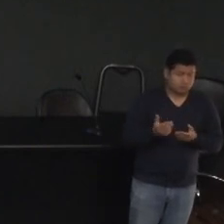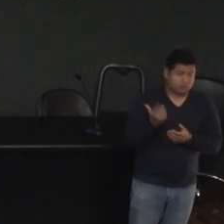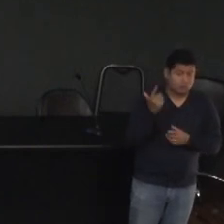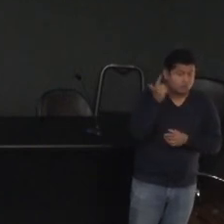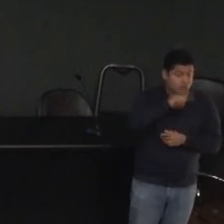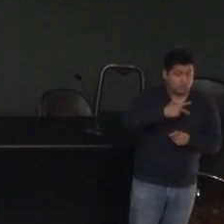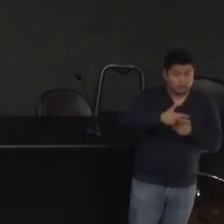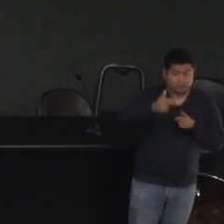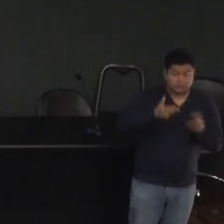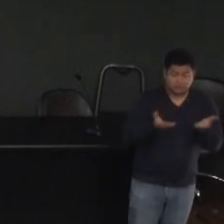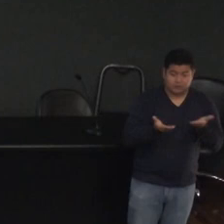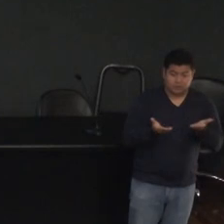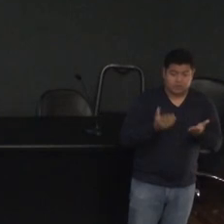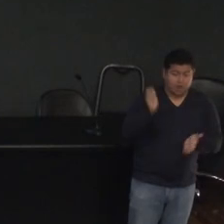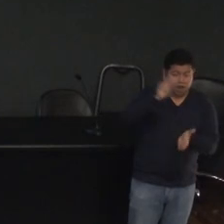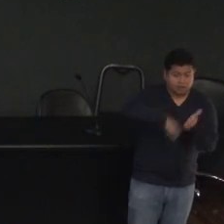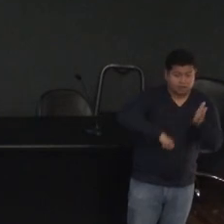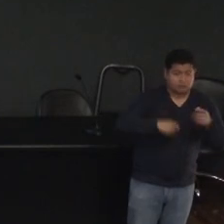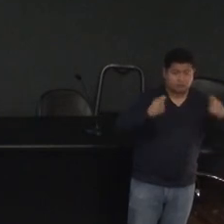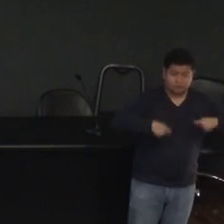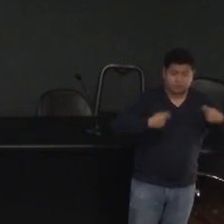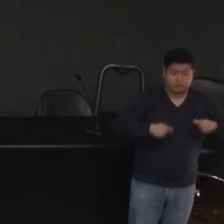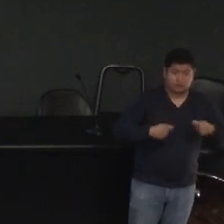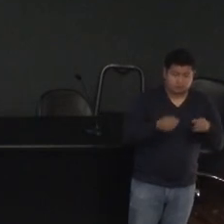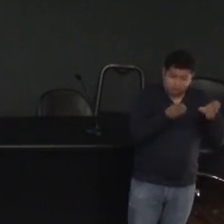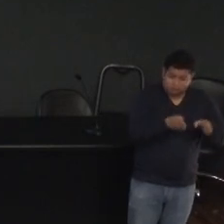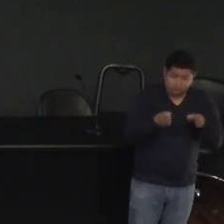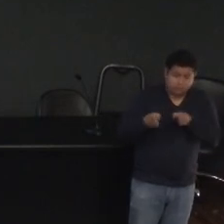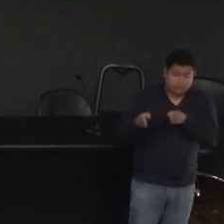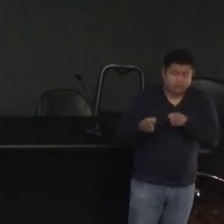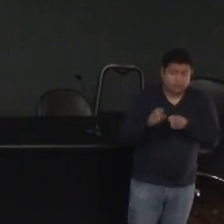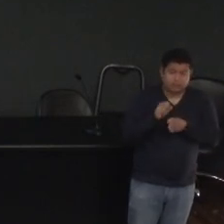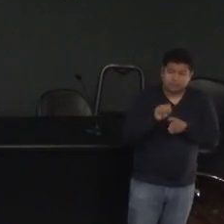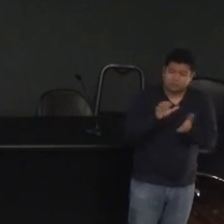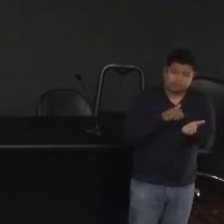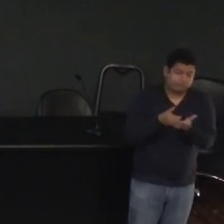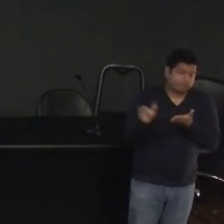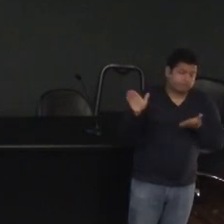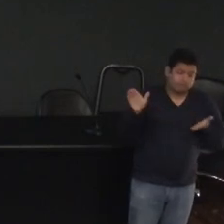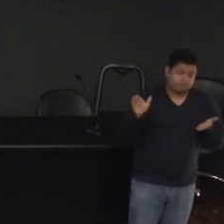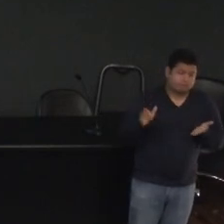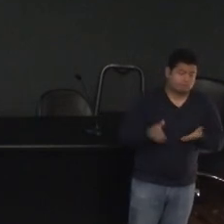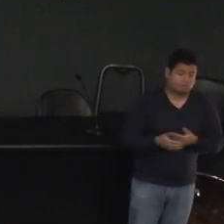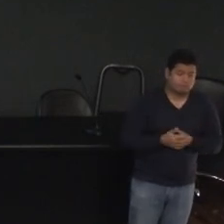assinou o contrato para assinar o contrato tem que ter adequação se não tá fora né